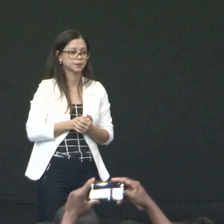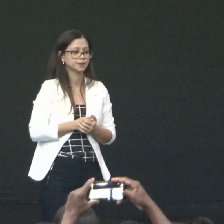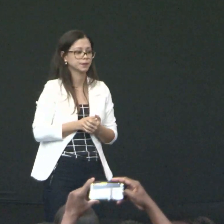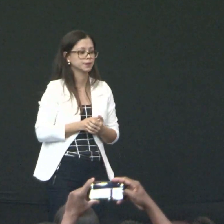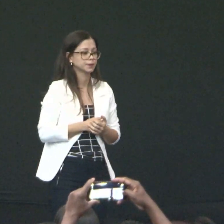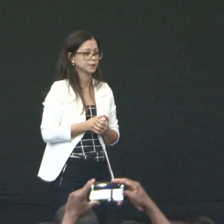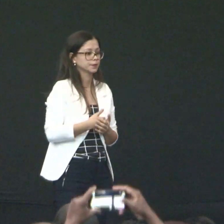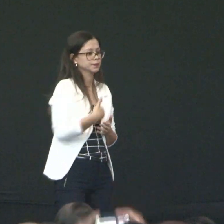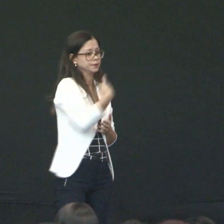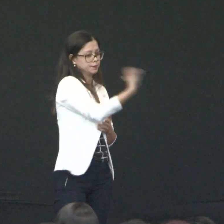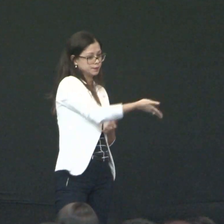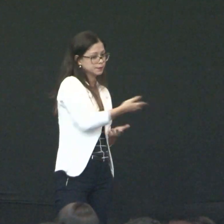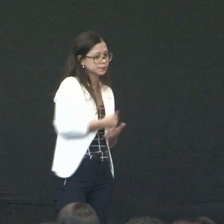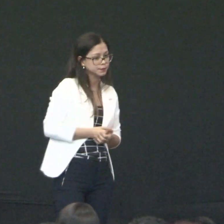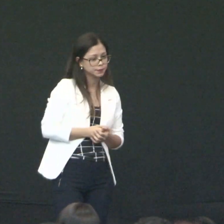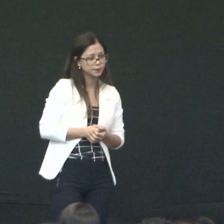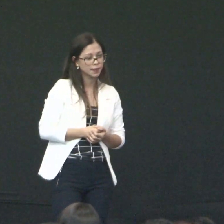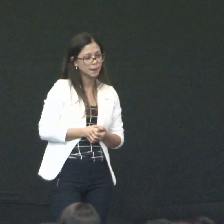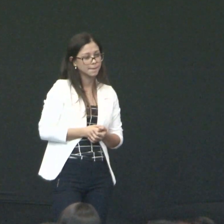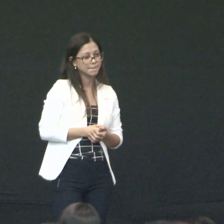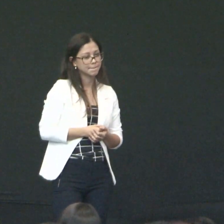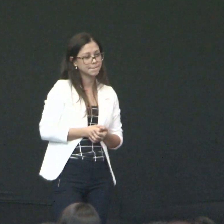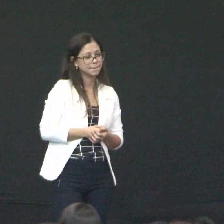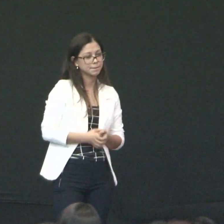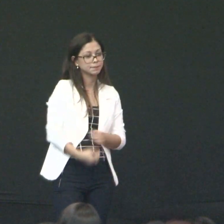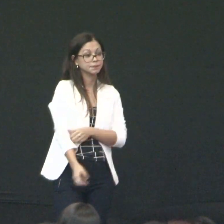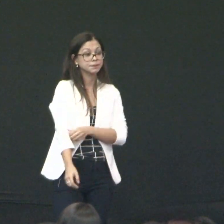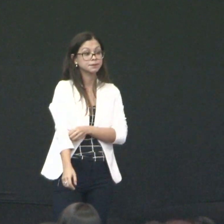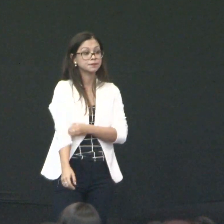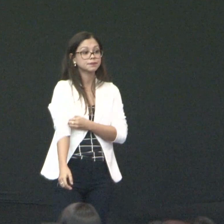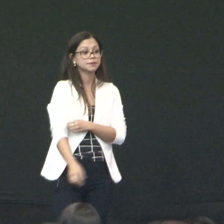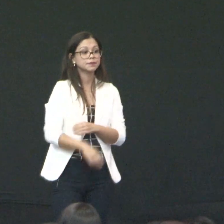língua de sinais para outra língua de sinais, ou seja, são da mesma modalidade.